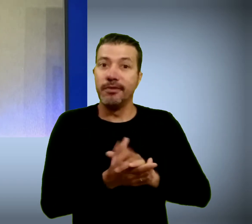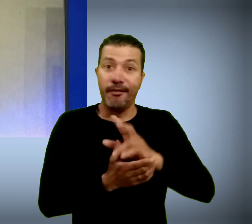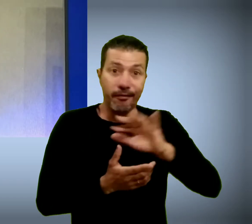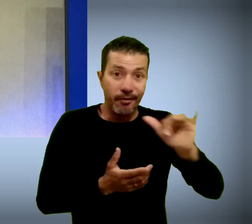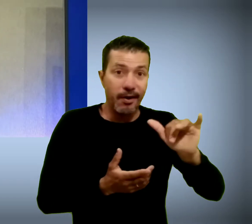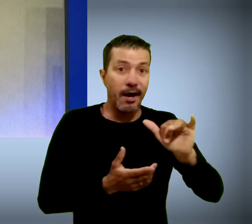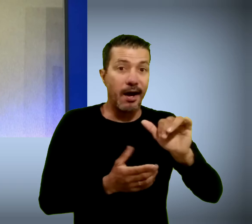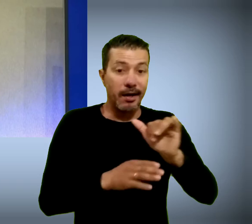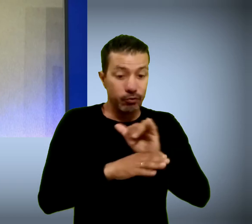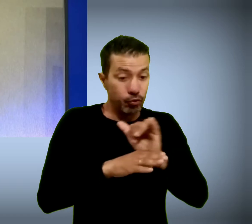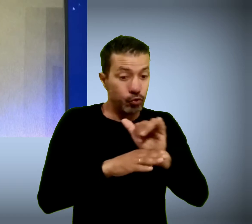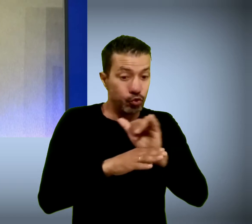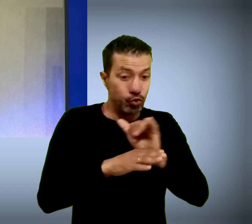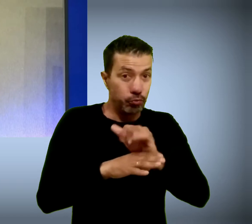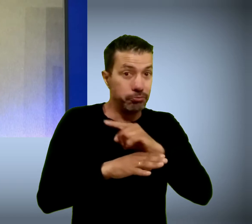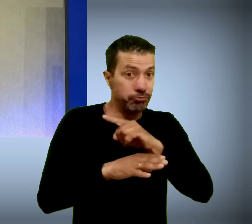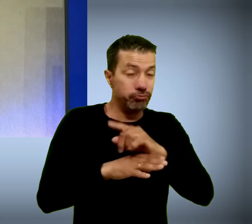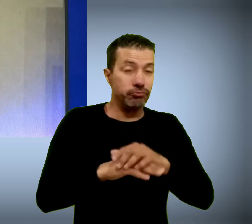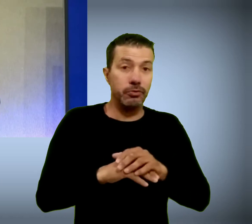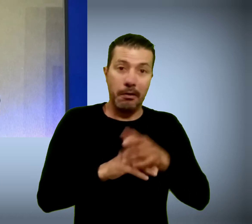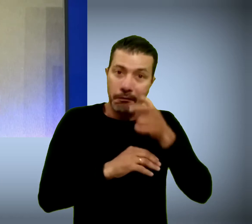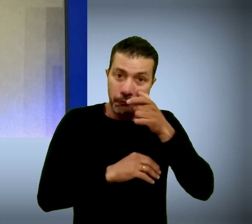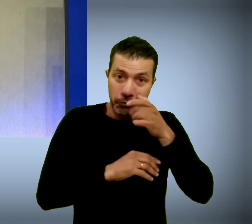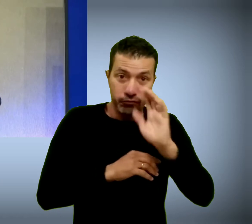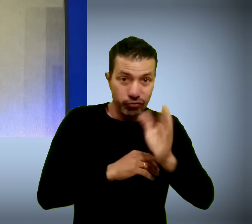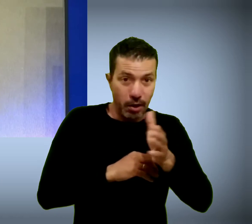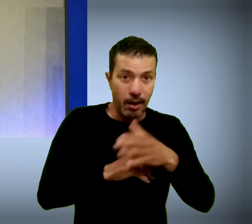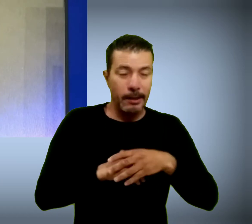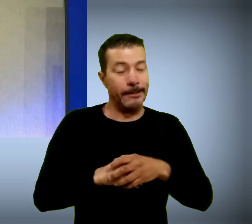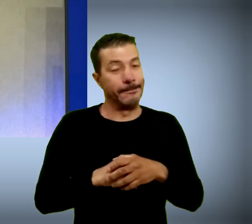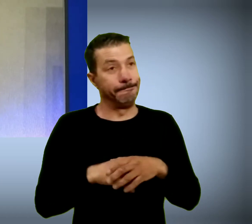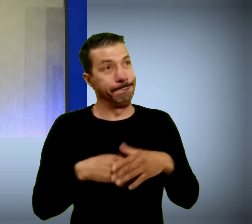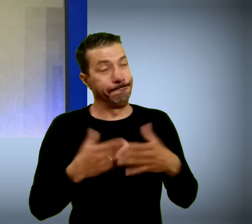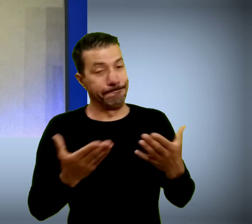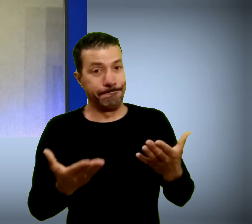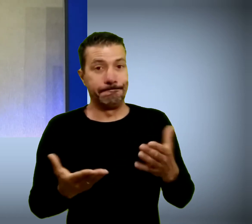vá lá no canal e veja. E se você viu e